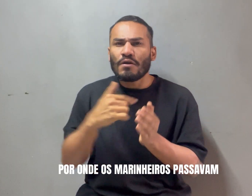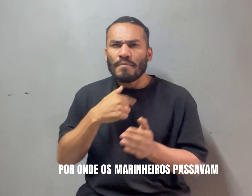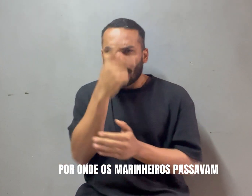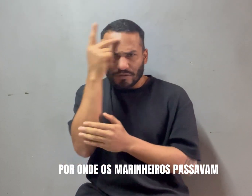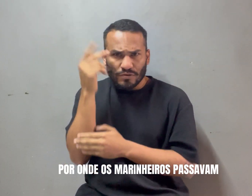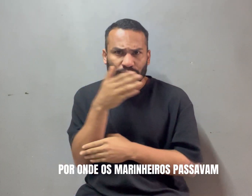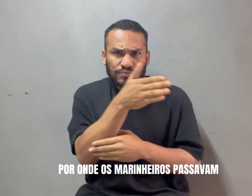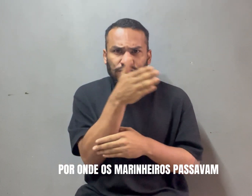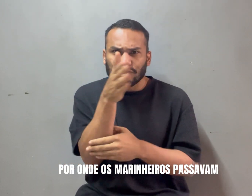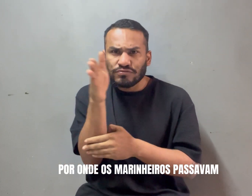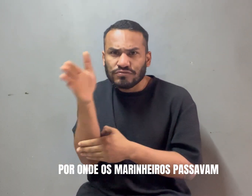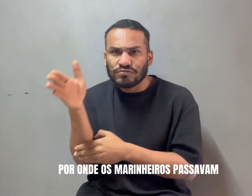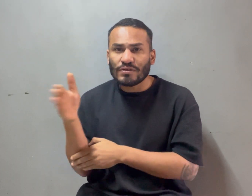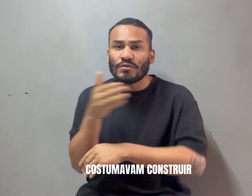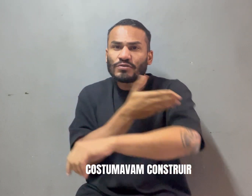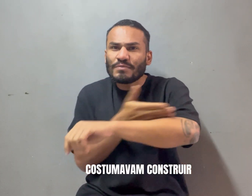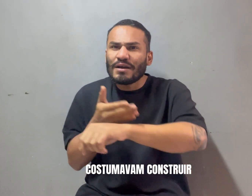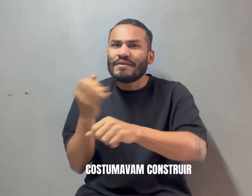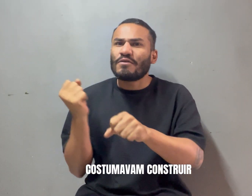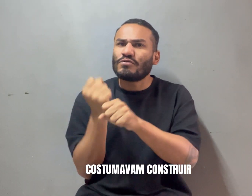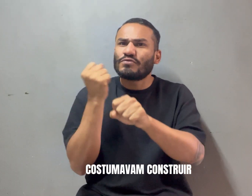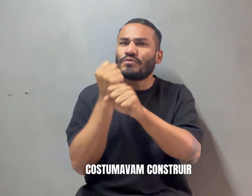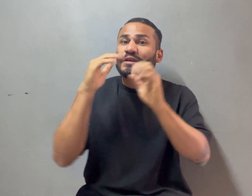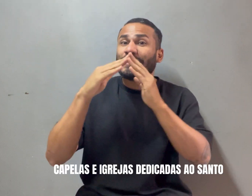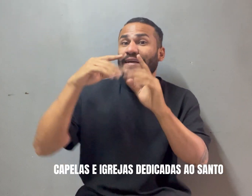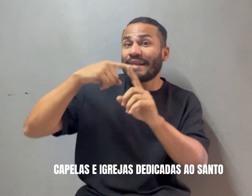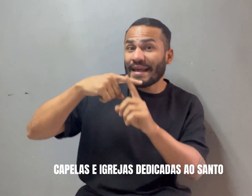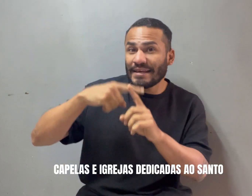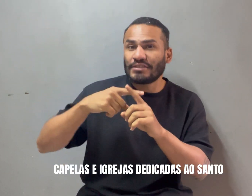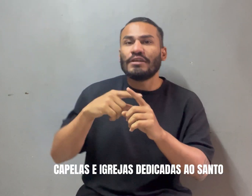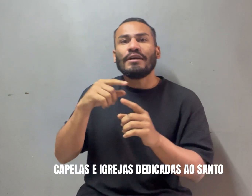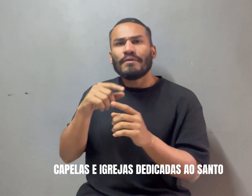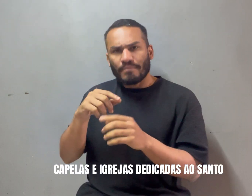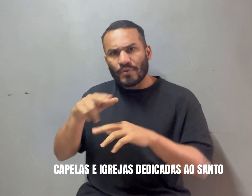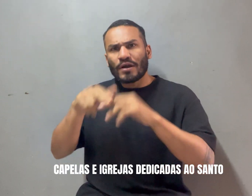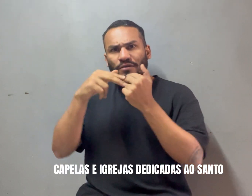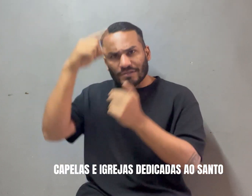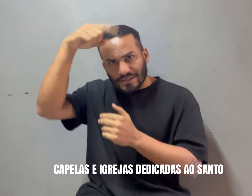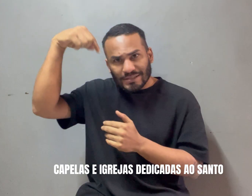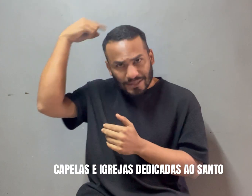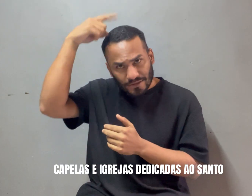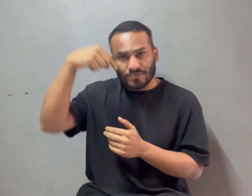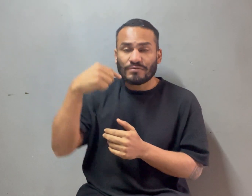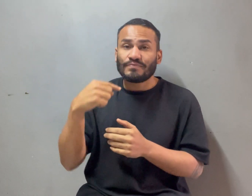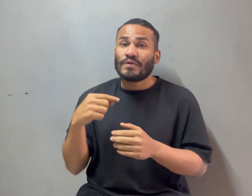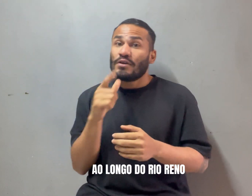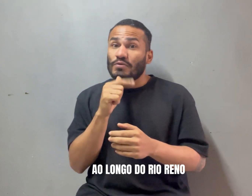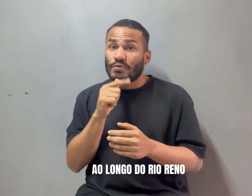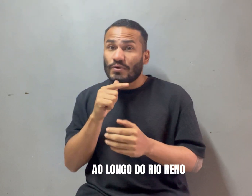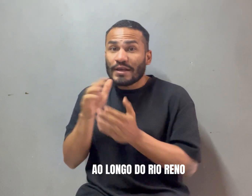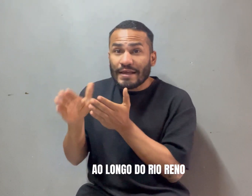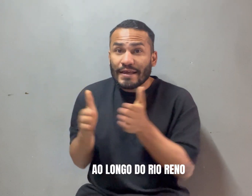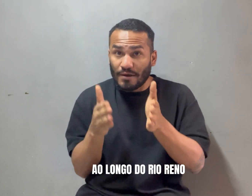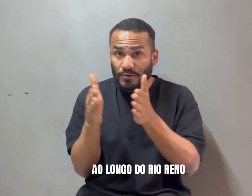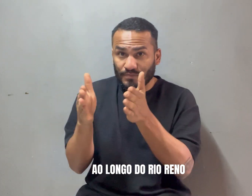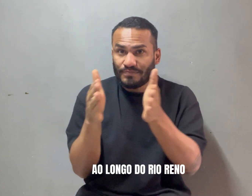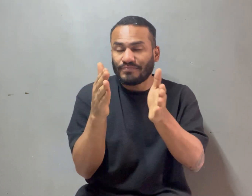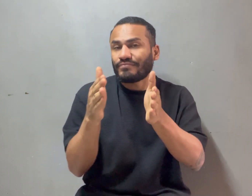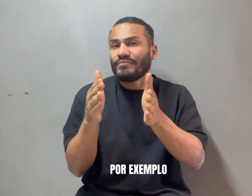os marinheiros passavam, costumavam construir capelas e igrejas dedicadas ao santo. Ao longo do rio Reno, por